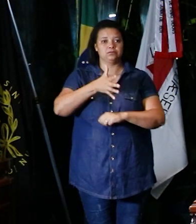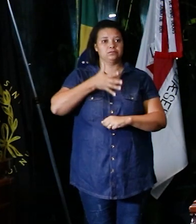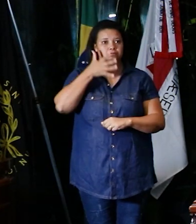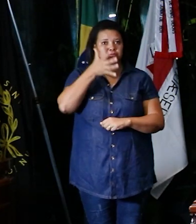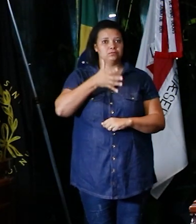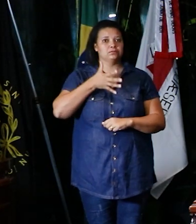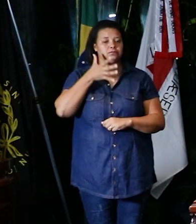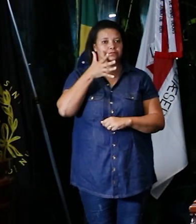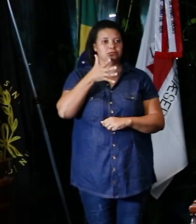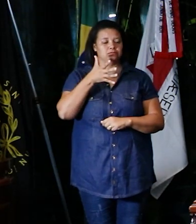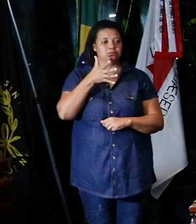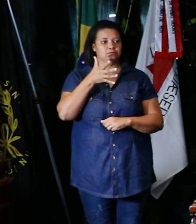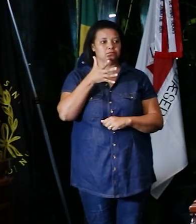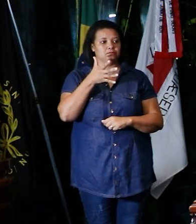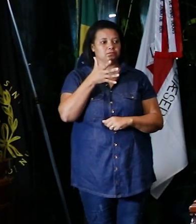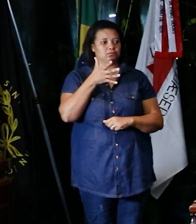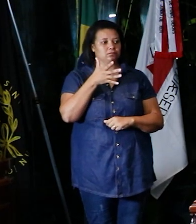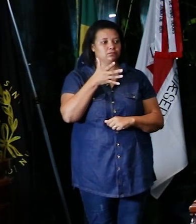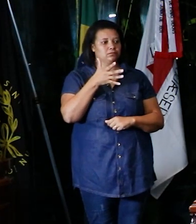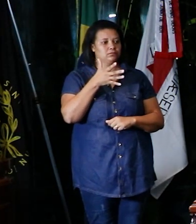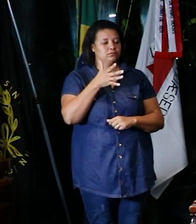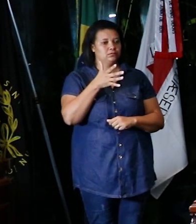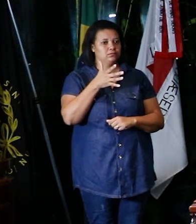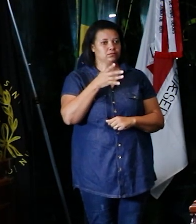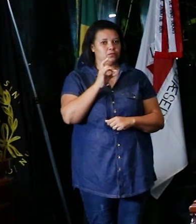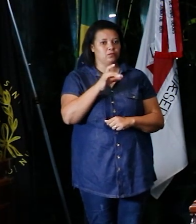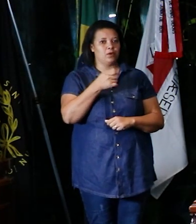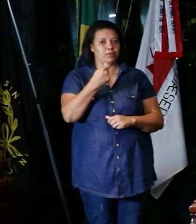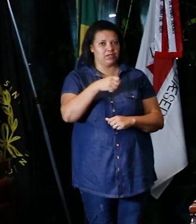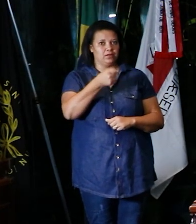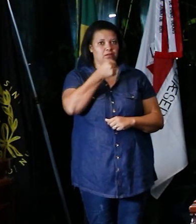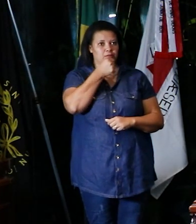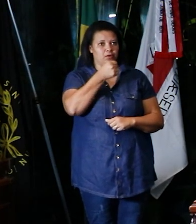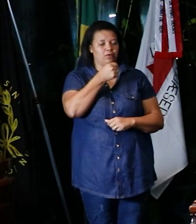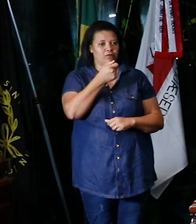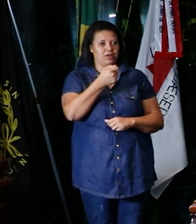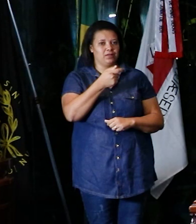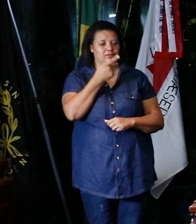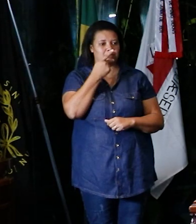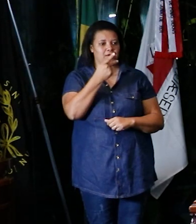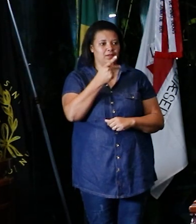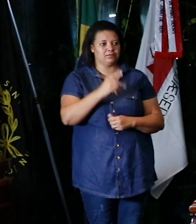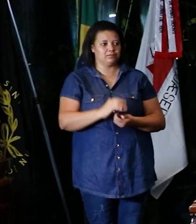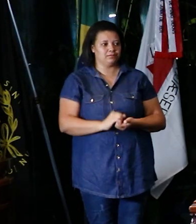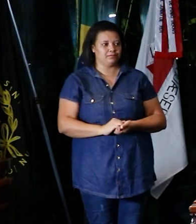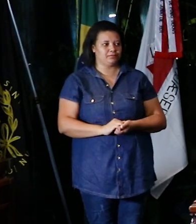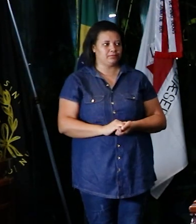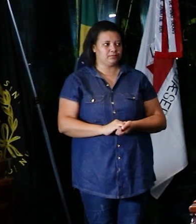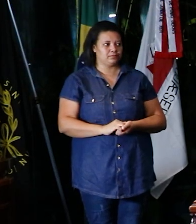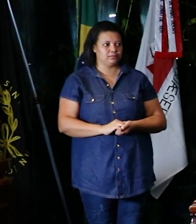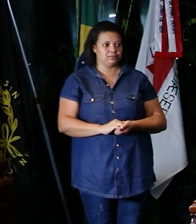gravada e só através do microfone que a gravação é feita.